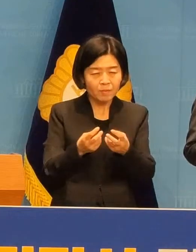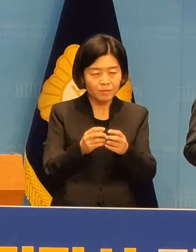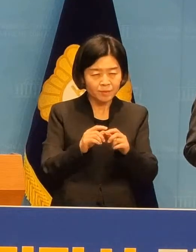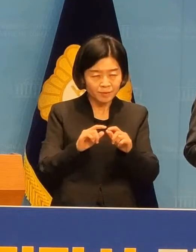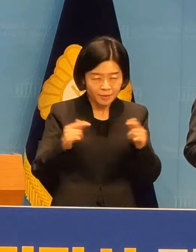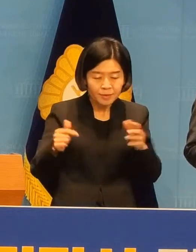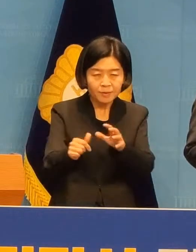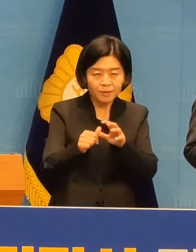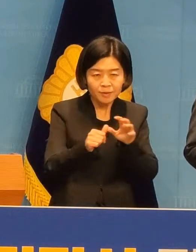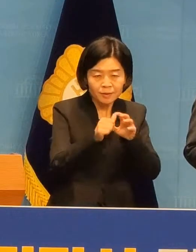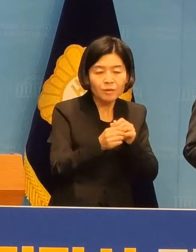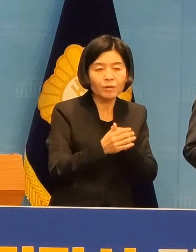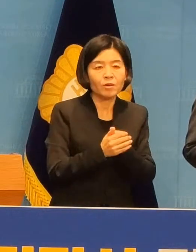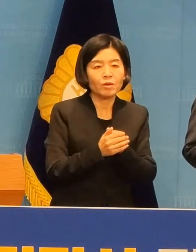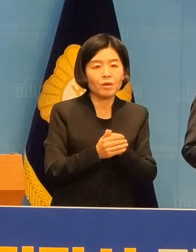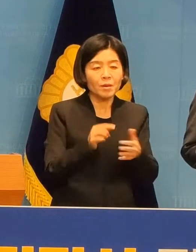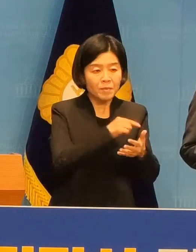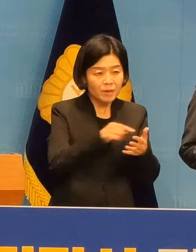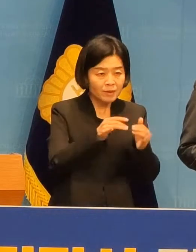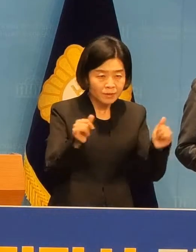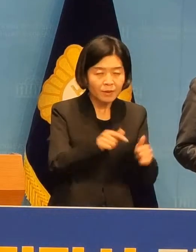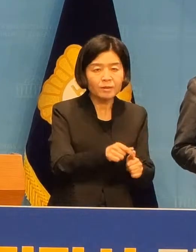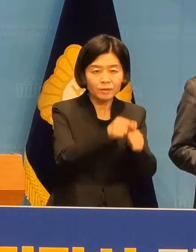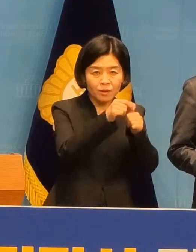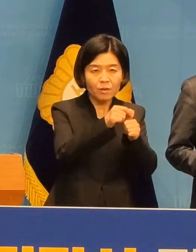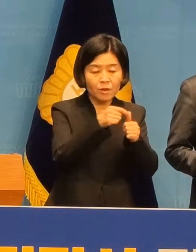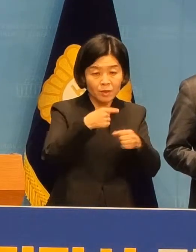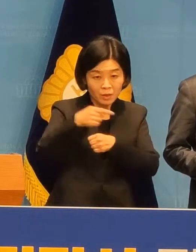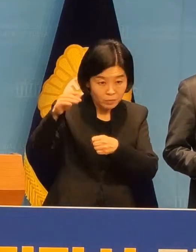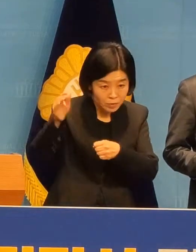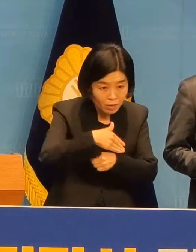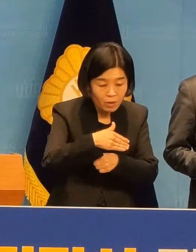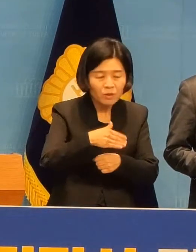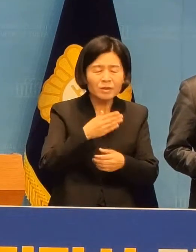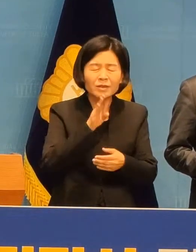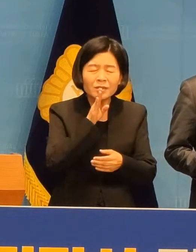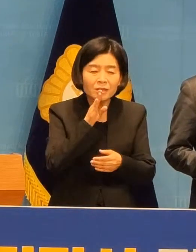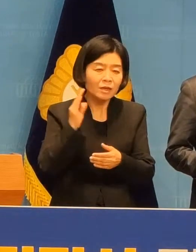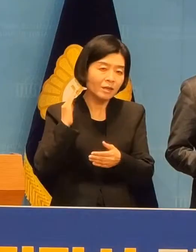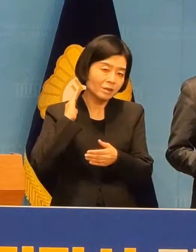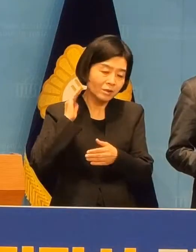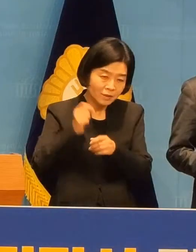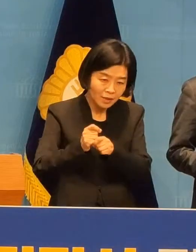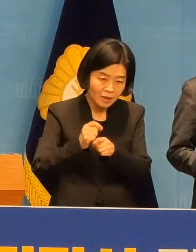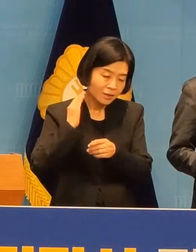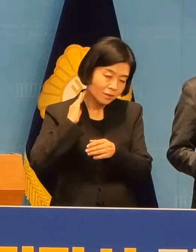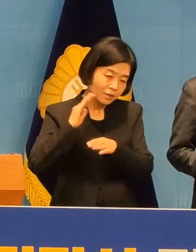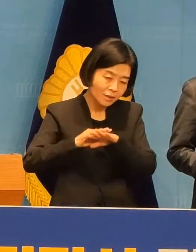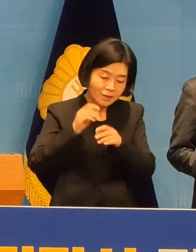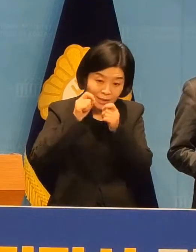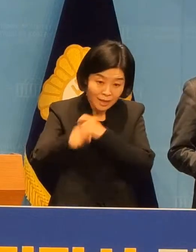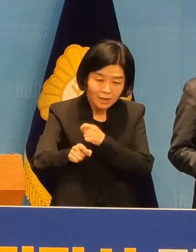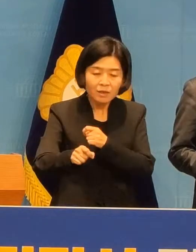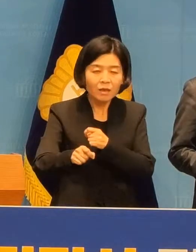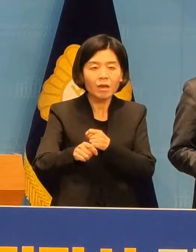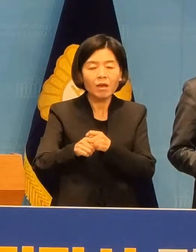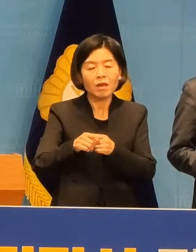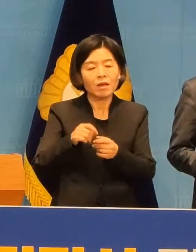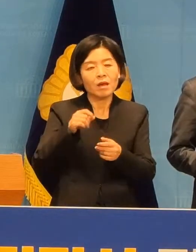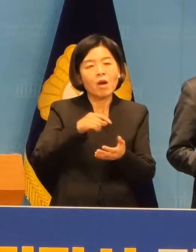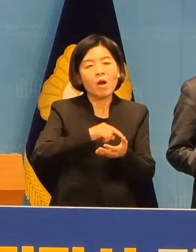방안을 제도화하고 내년부터는 전세 사기 피해로 눈물 흘리는 국민이 없도록 예방책을 수립하는 데